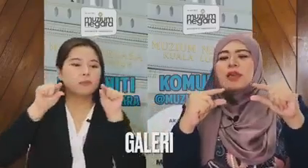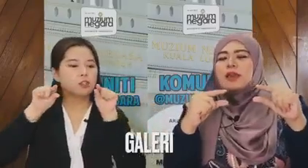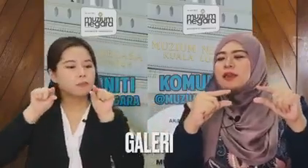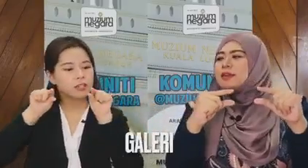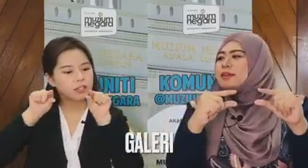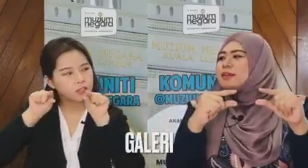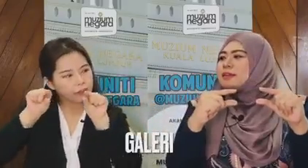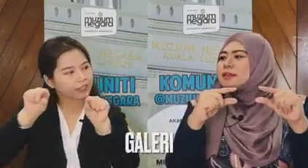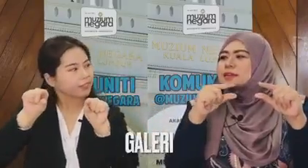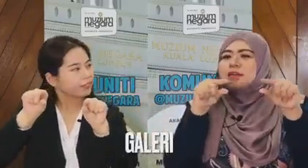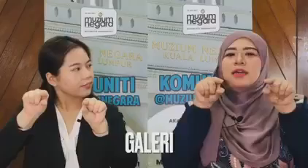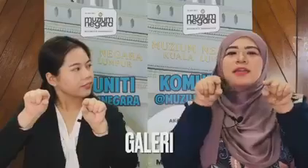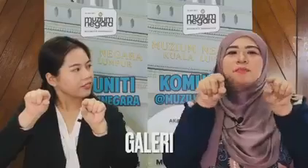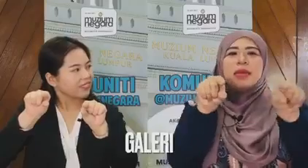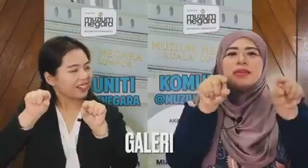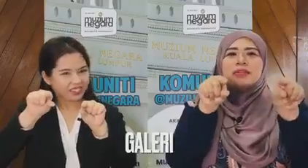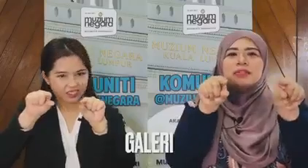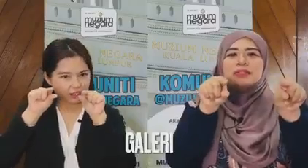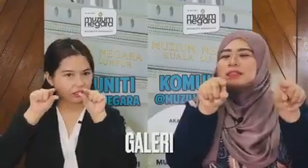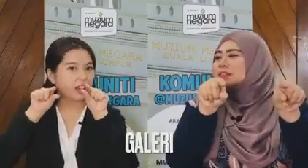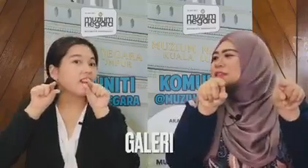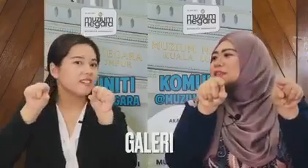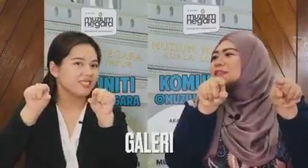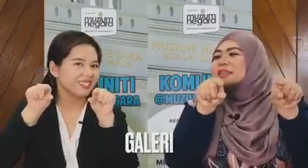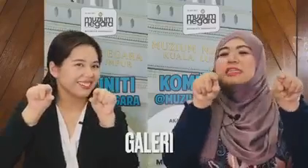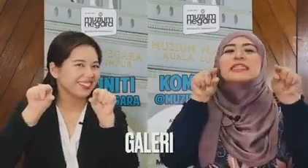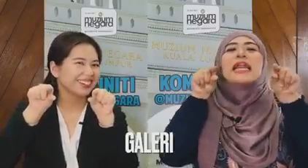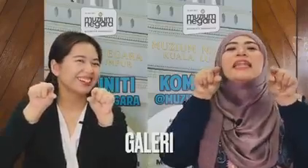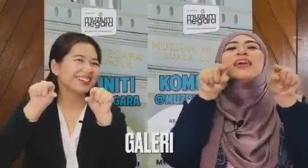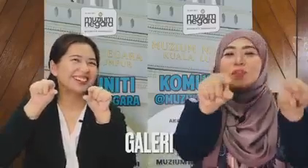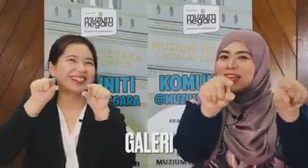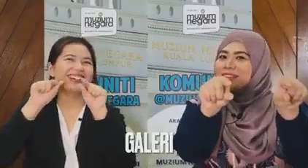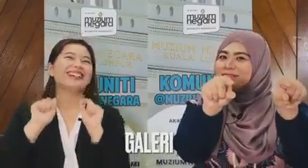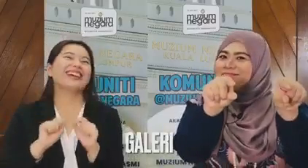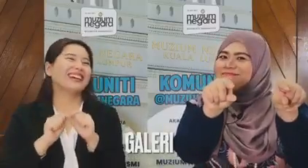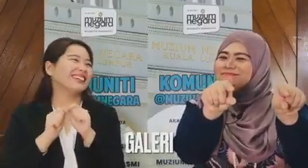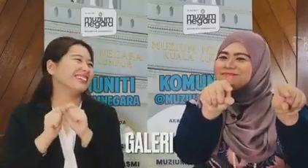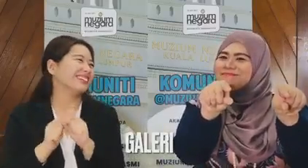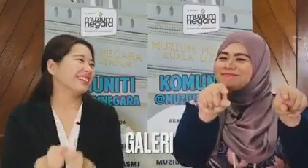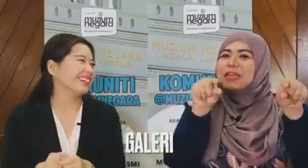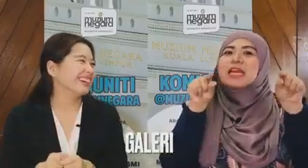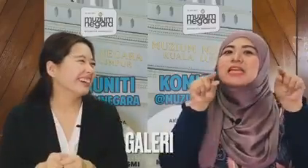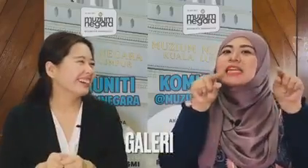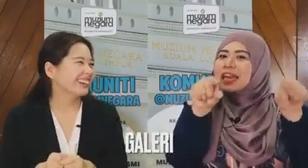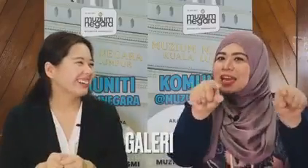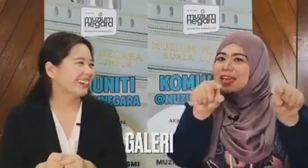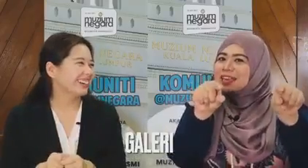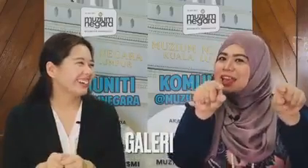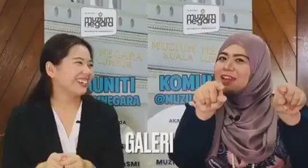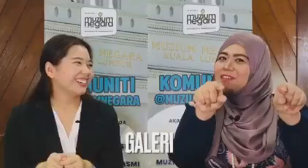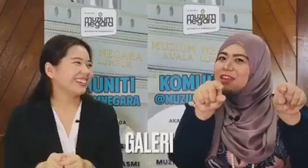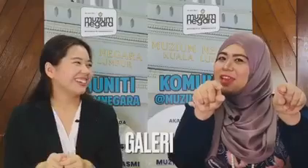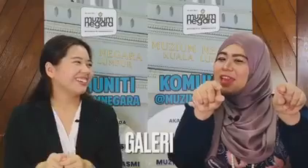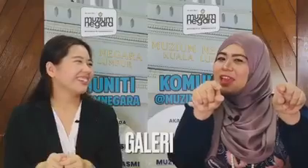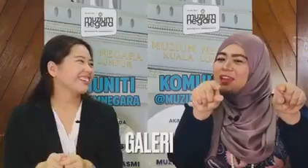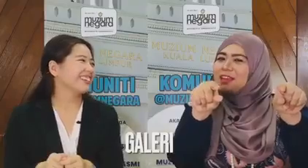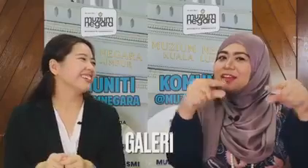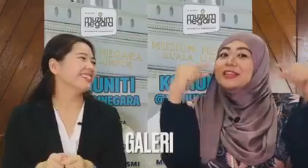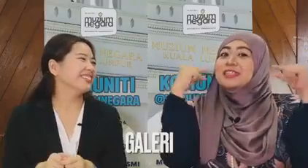Tapi ke depan. Ke depan? Yes. Gallery. Gallery. Yeah. Gallery okay? Yeah.